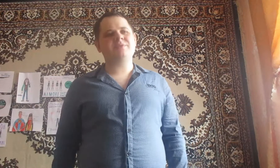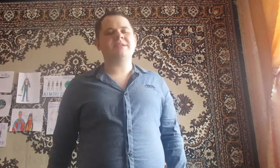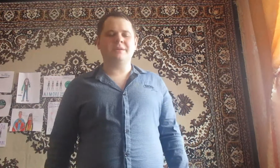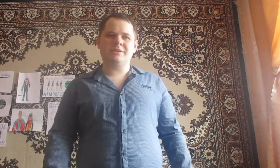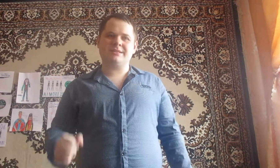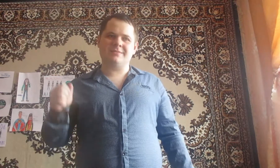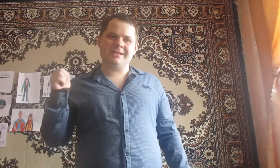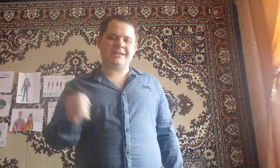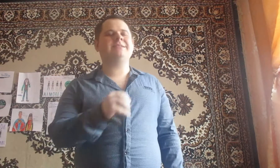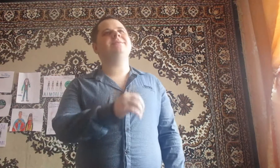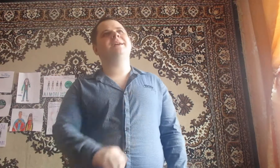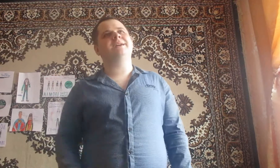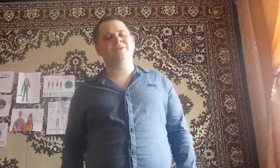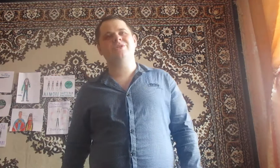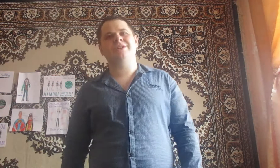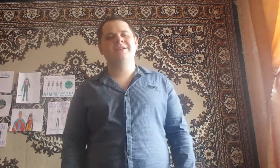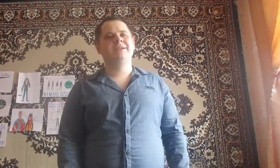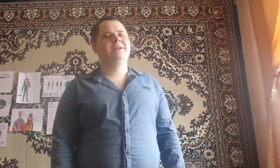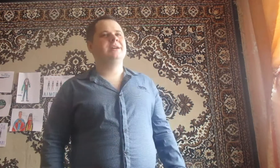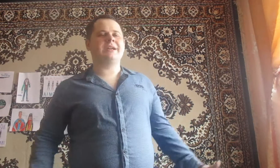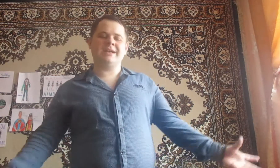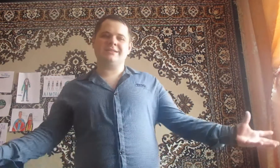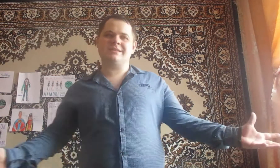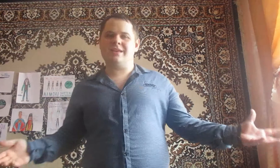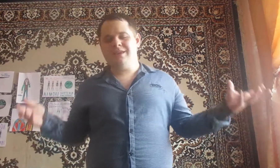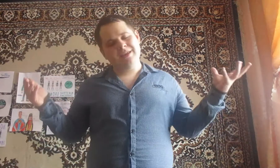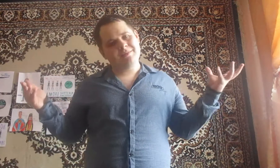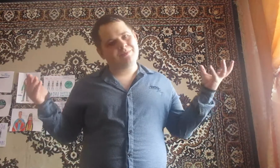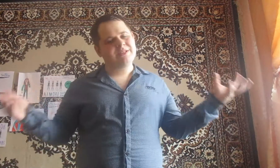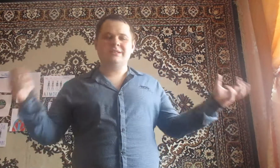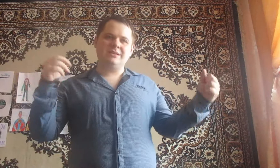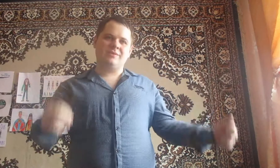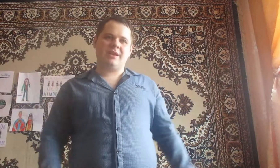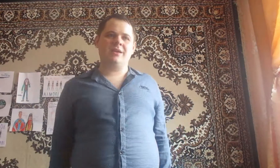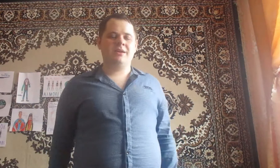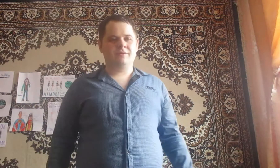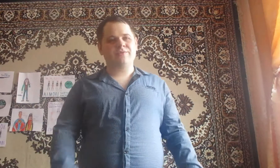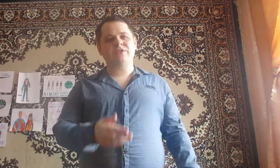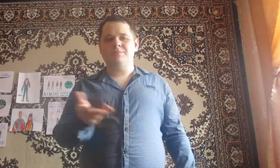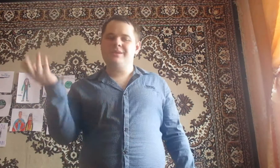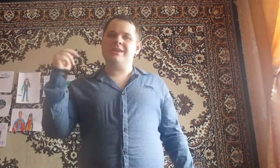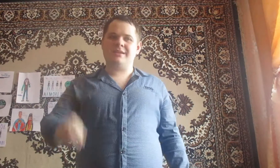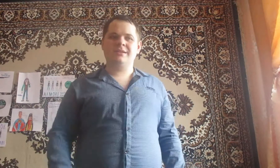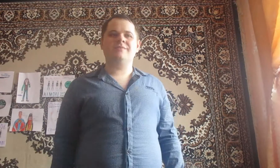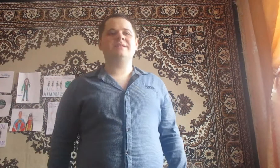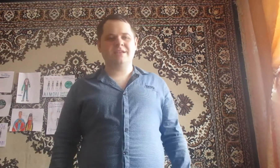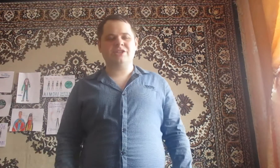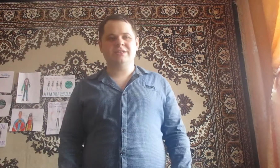всегда будет самое красивое, хорошее, радостное, позитивное во всем мире, всей жизни.